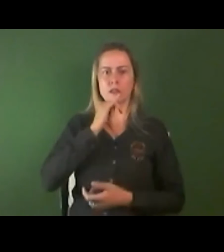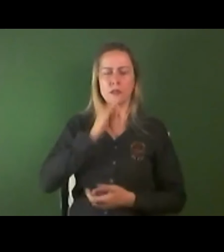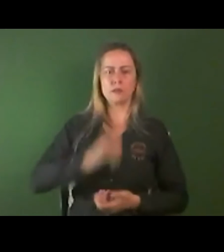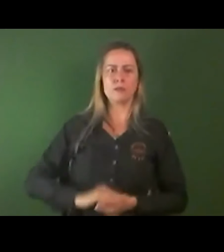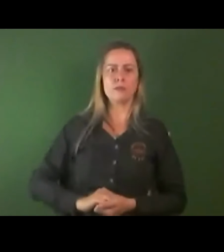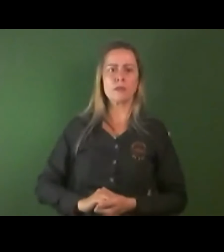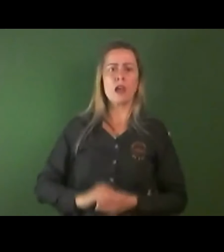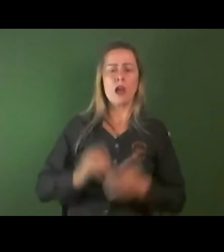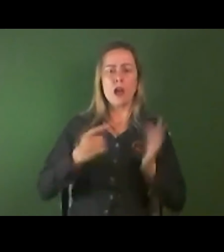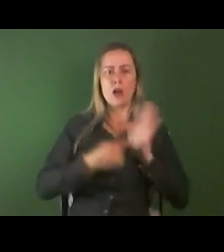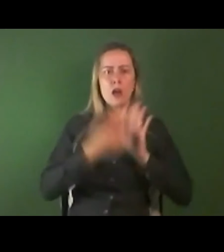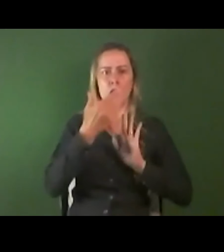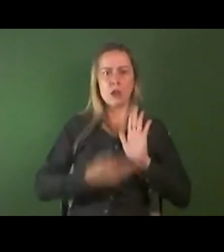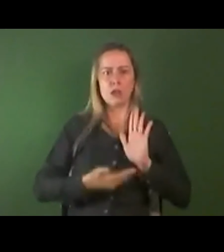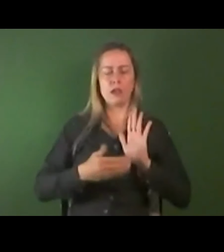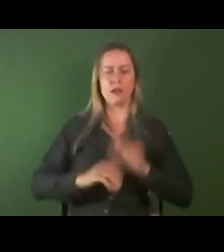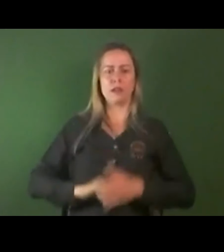essa